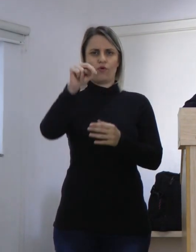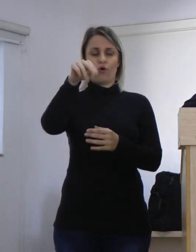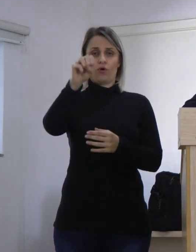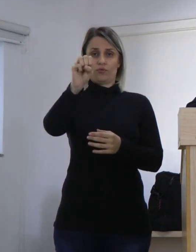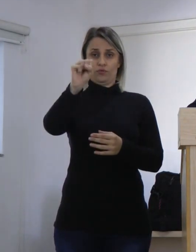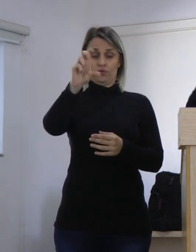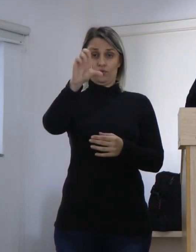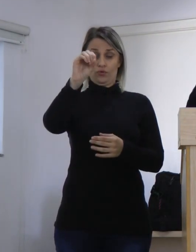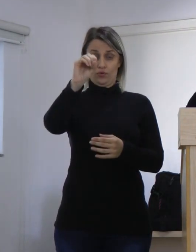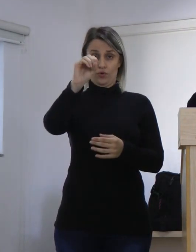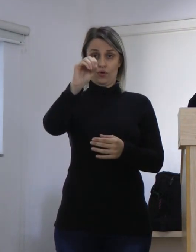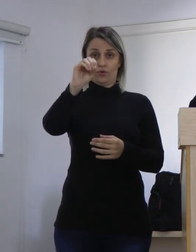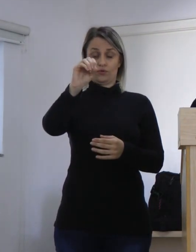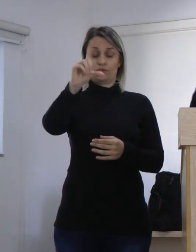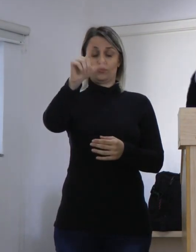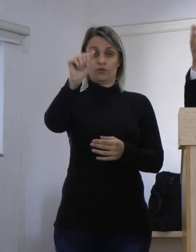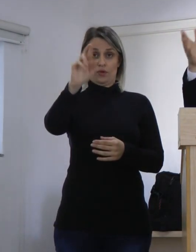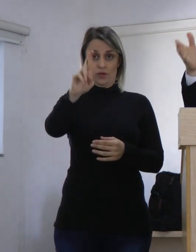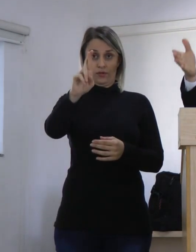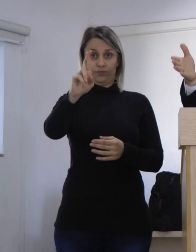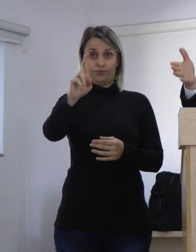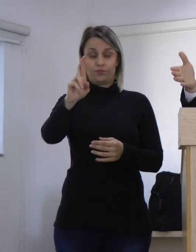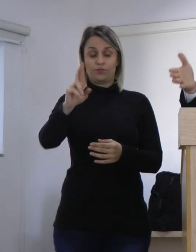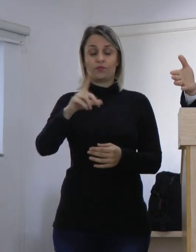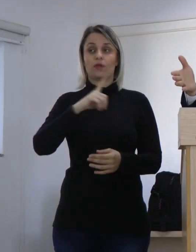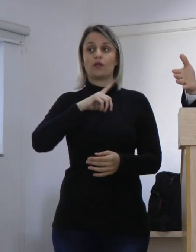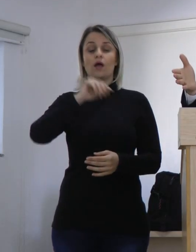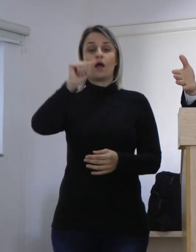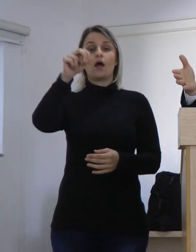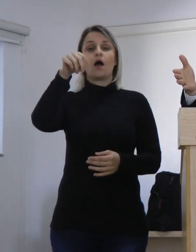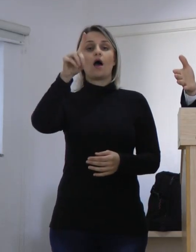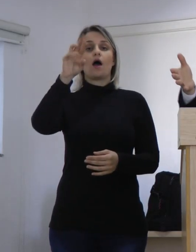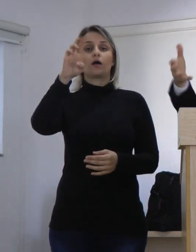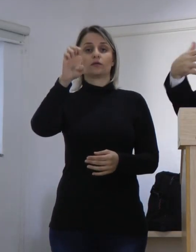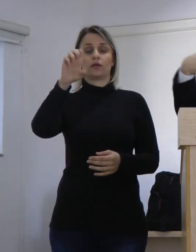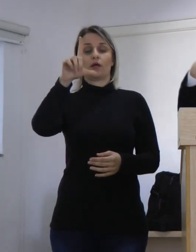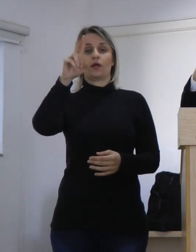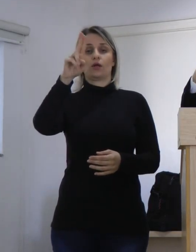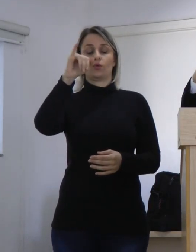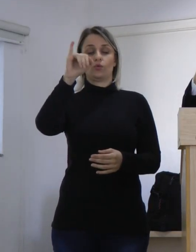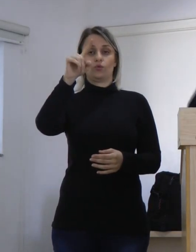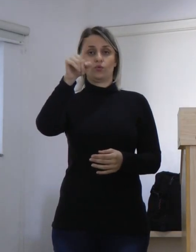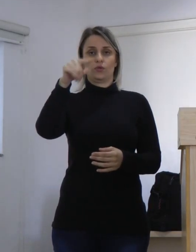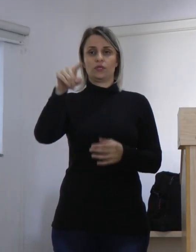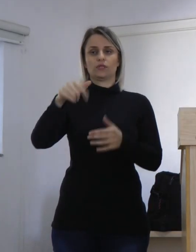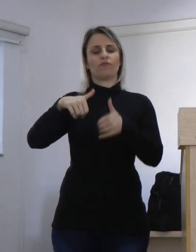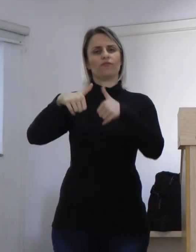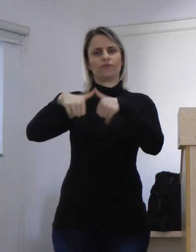André Luiz está na casa de Lísias, aquele enfermeiro que o hospeda.